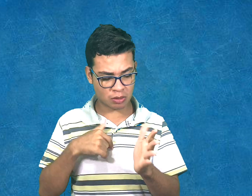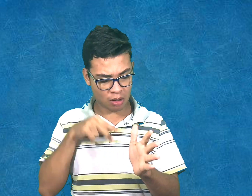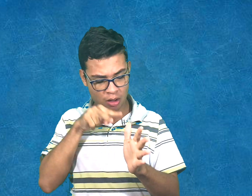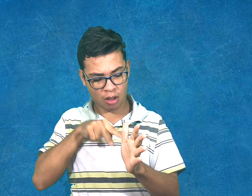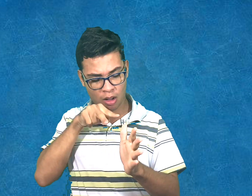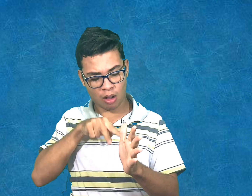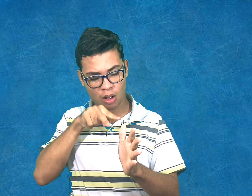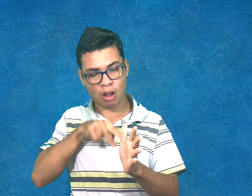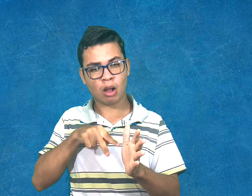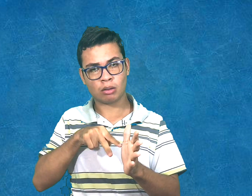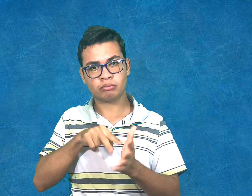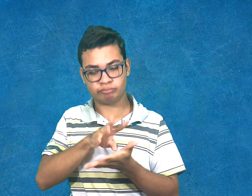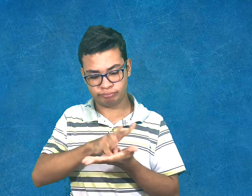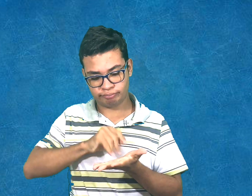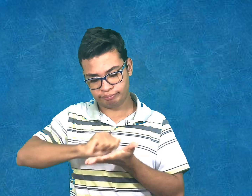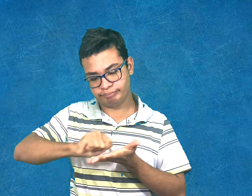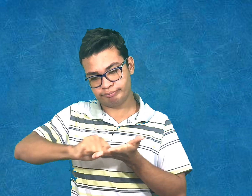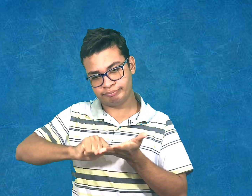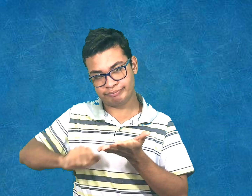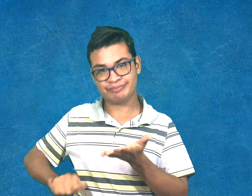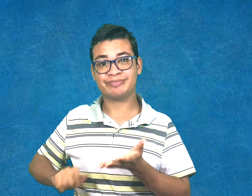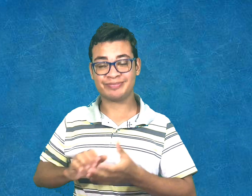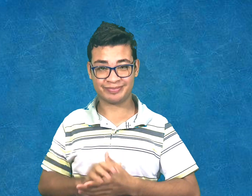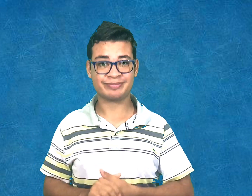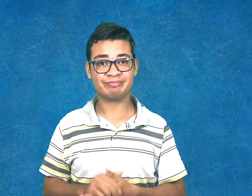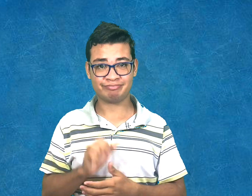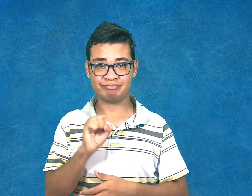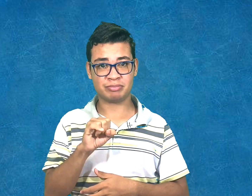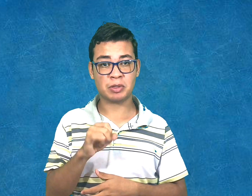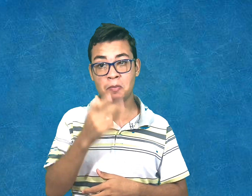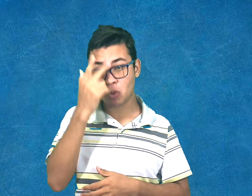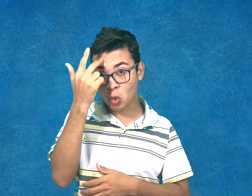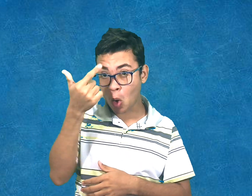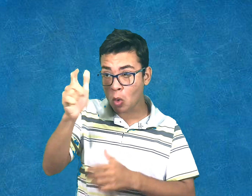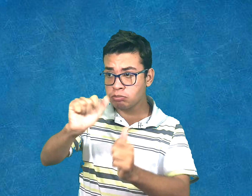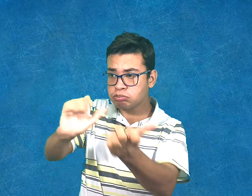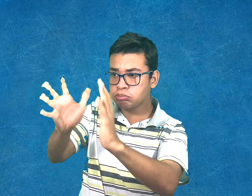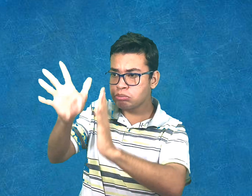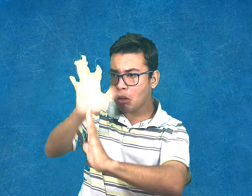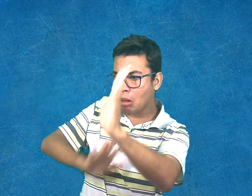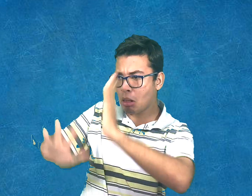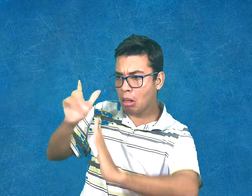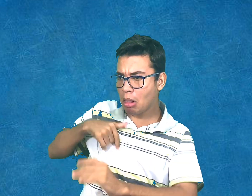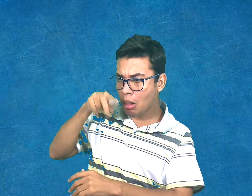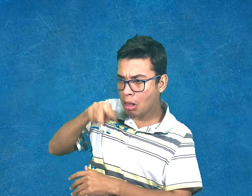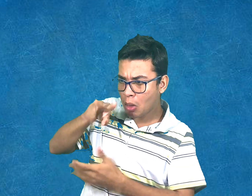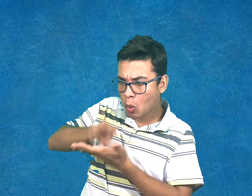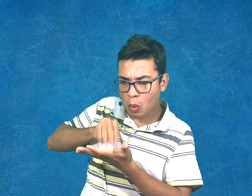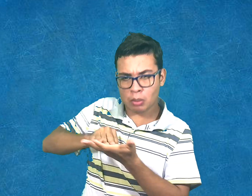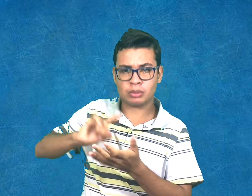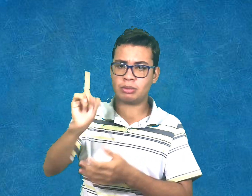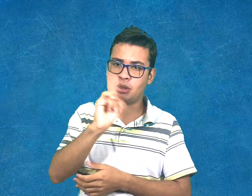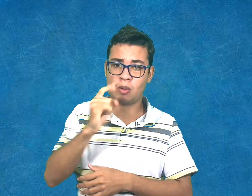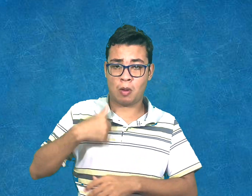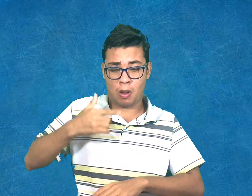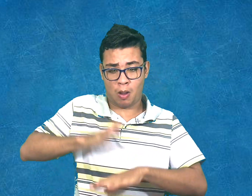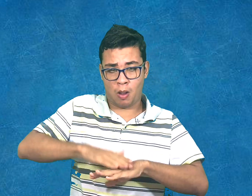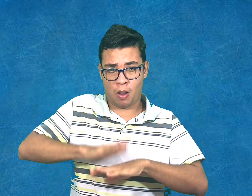que você vê a sua sinalização, é assim que você escreve. Então, não é você vendo